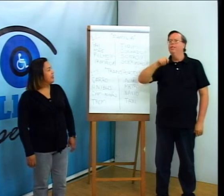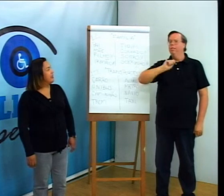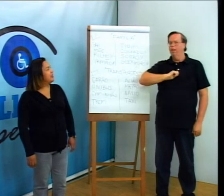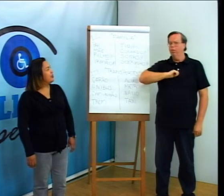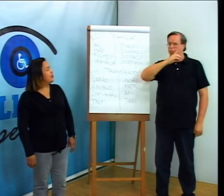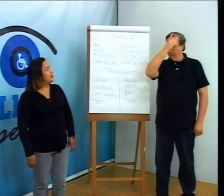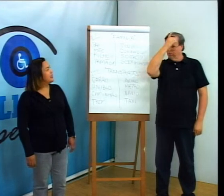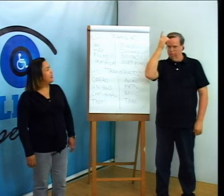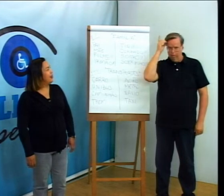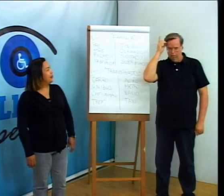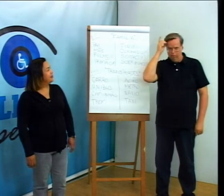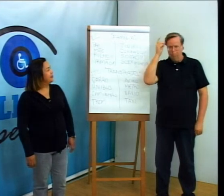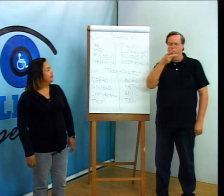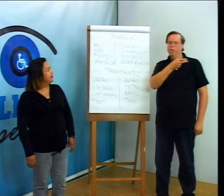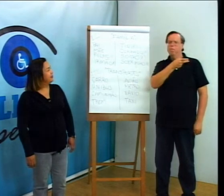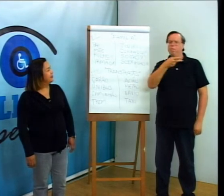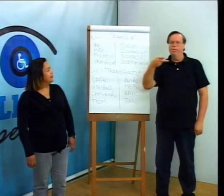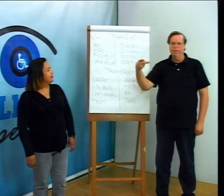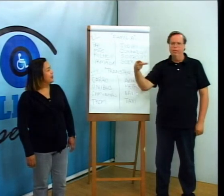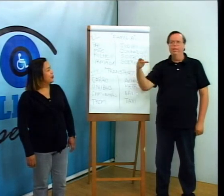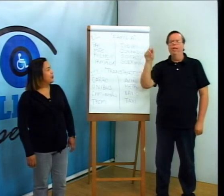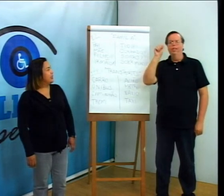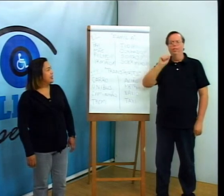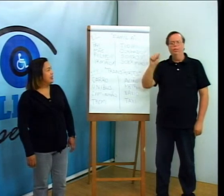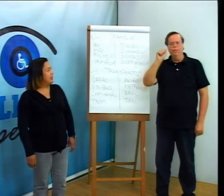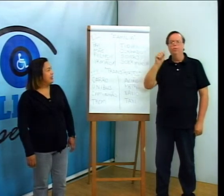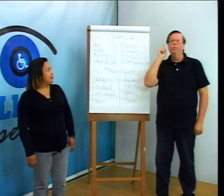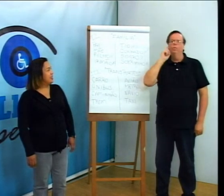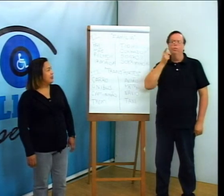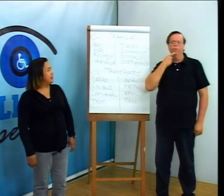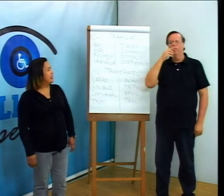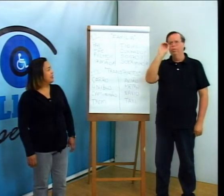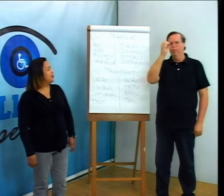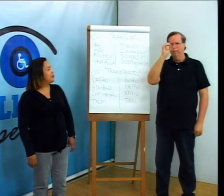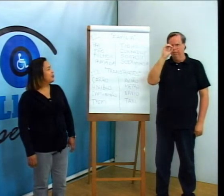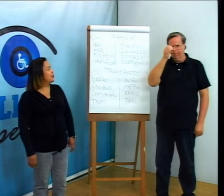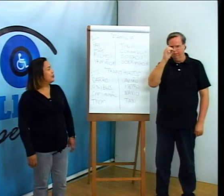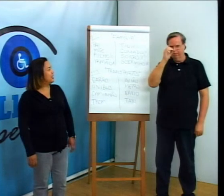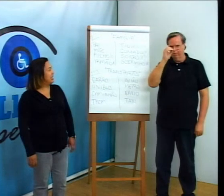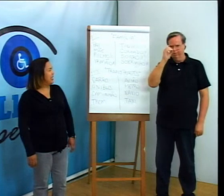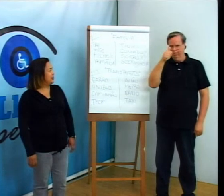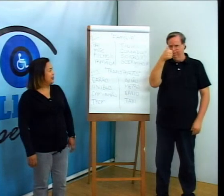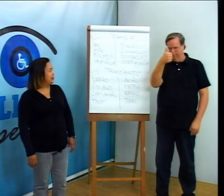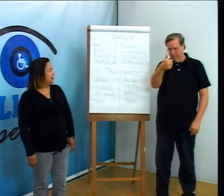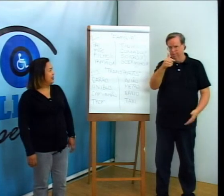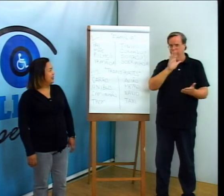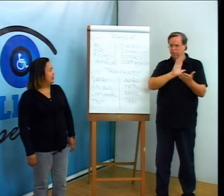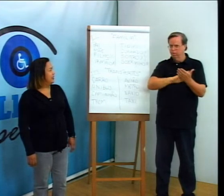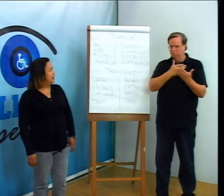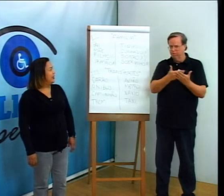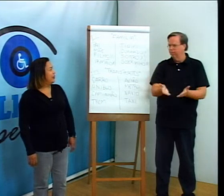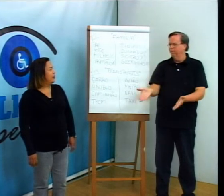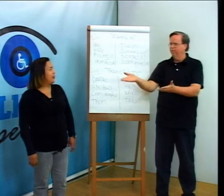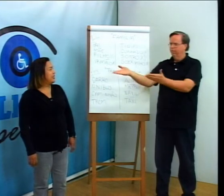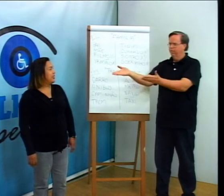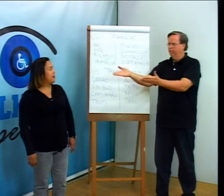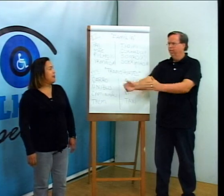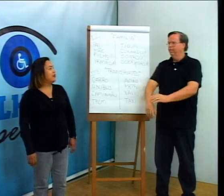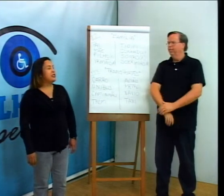e esse é o meu sinal. Eu sou presidente da Associação de Surdos de Osasco. Agora eu vou apresentar para vocês